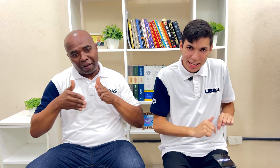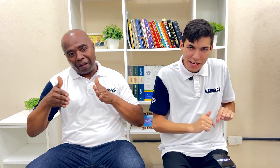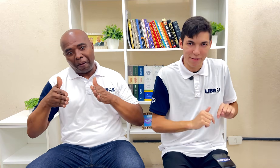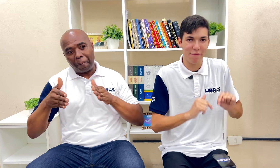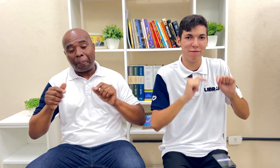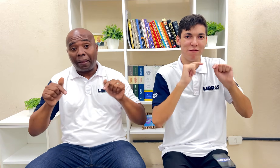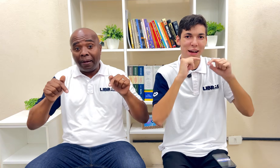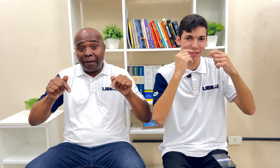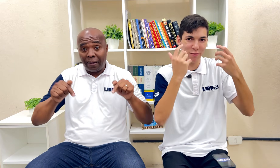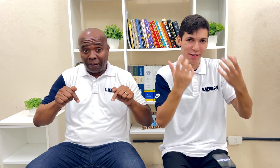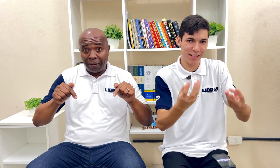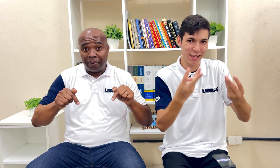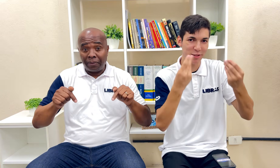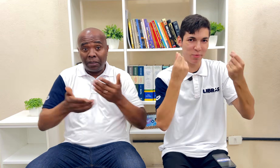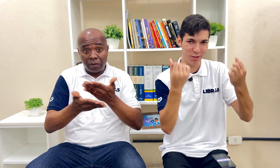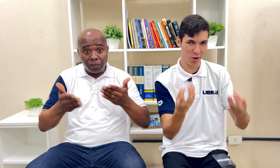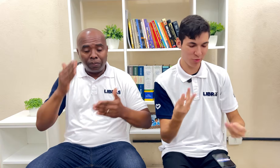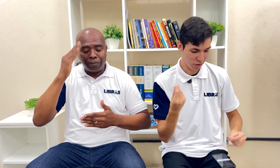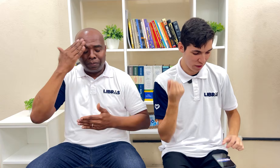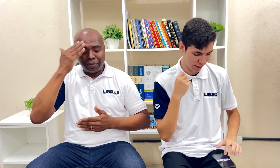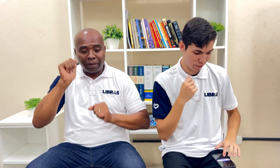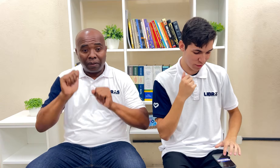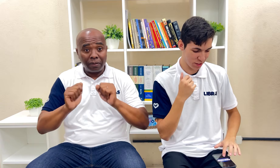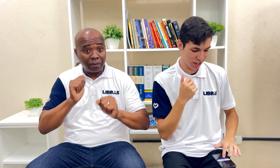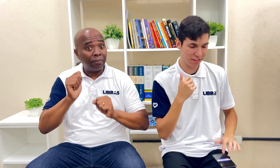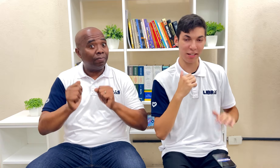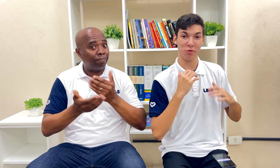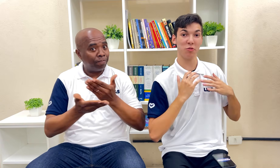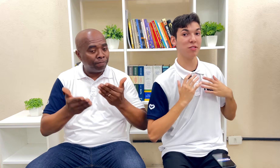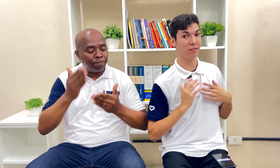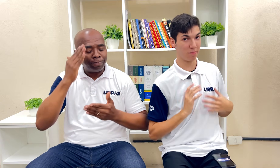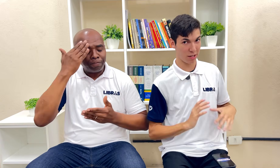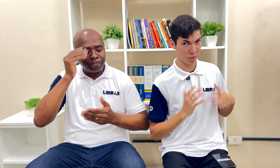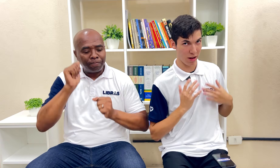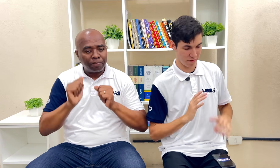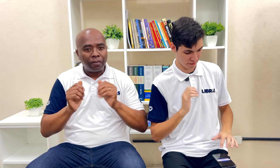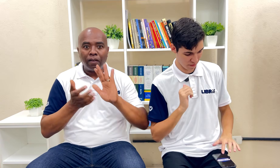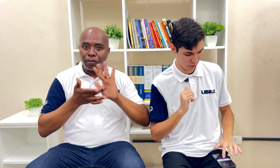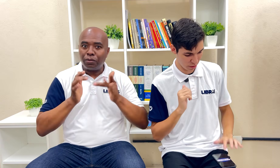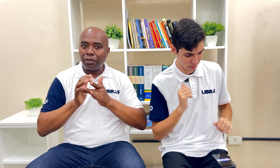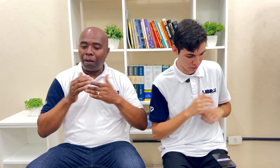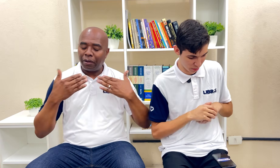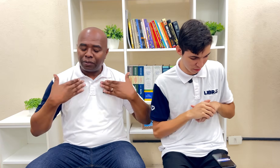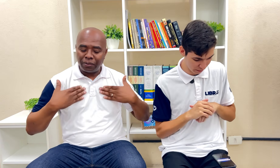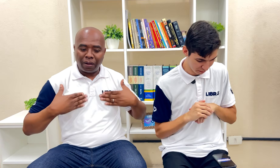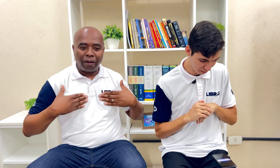Aqui, vocês vão entender sobre esse tópico que eu falei, talvez vocês já entendam, Jesus estava mais suave. Vamos pro próximo tópico.